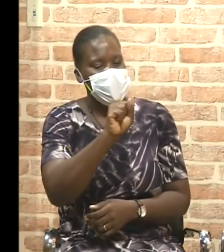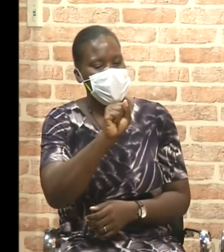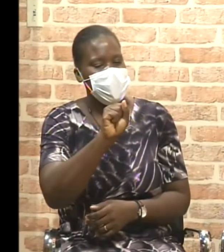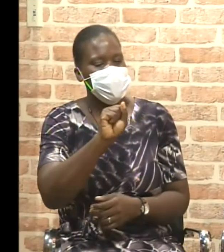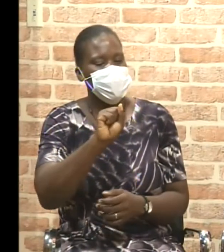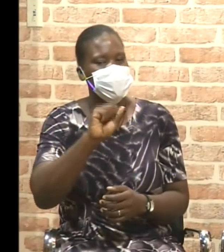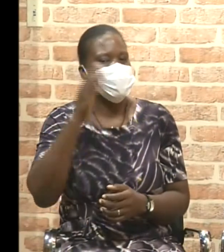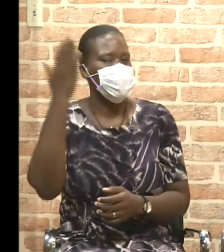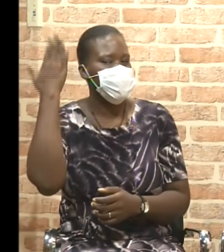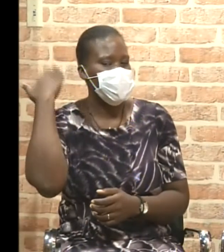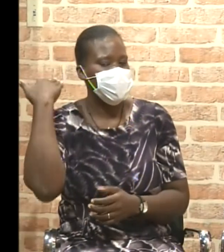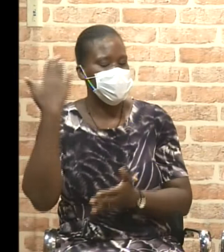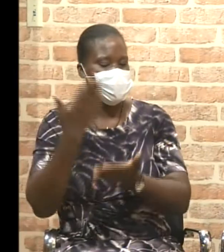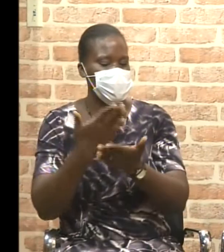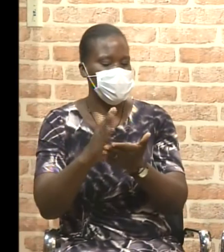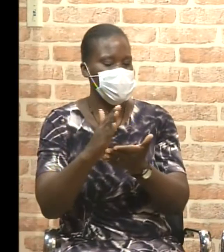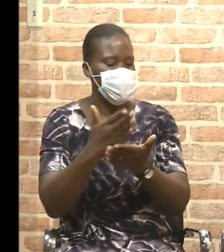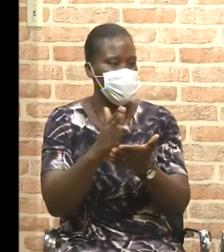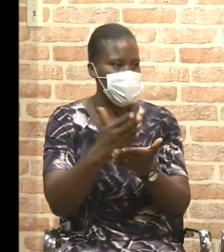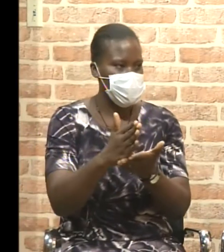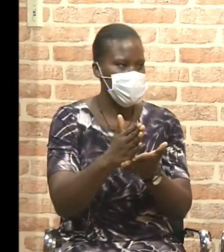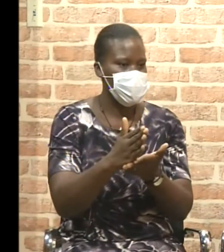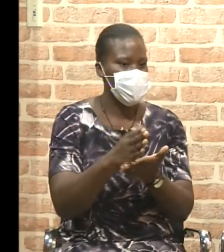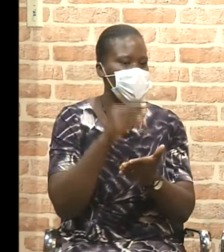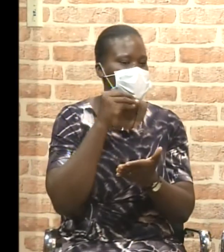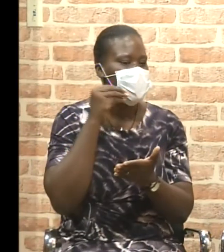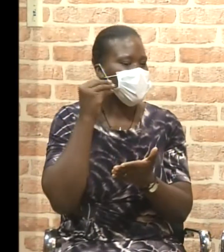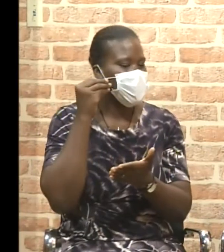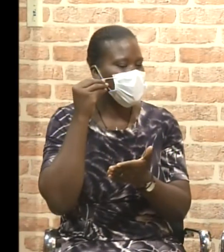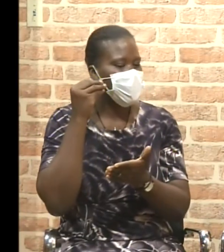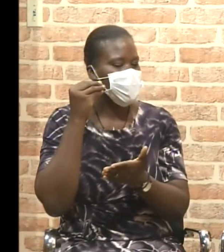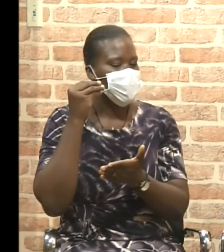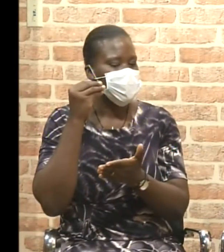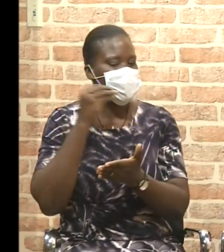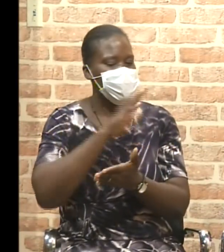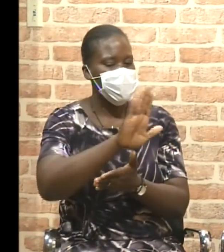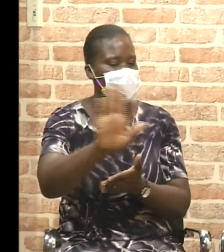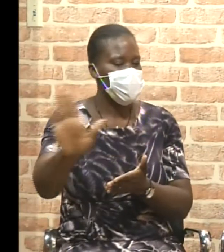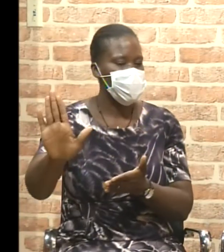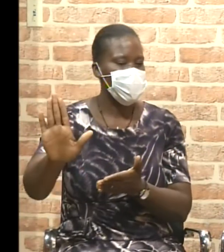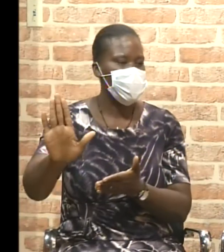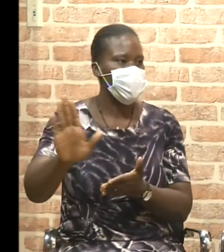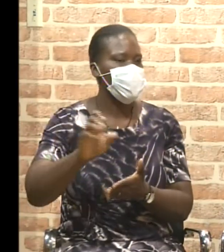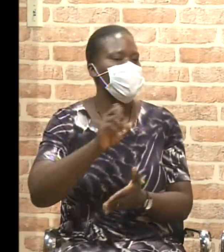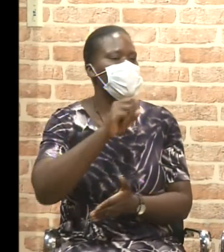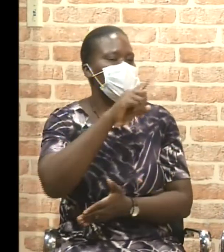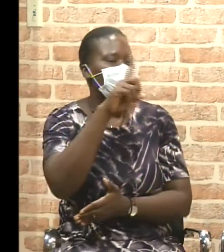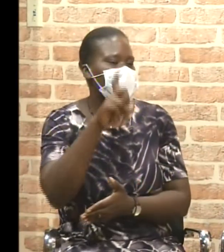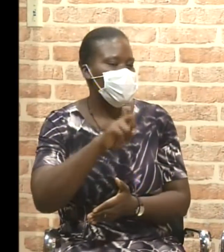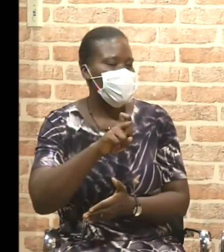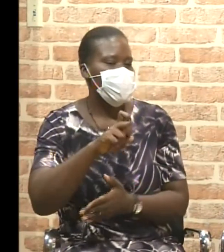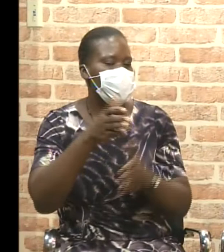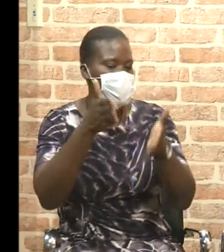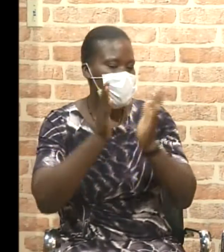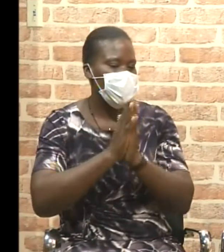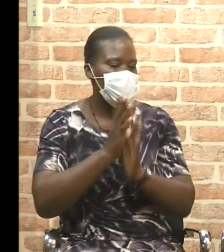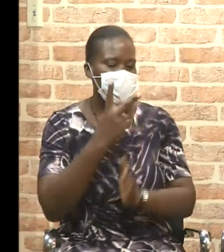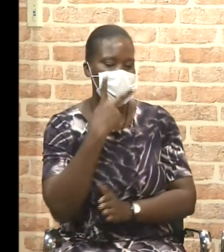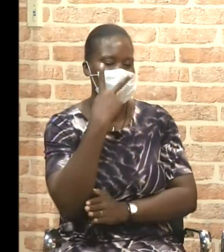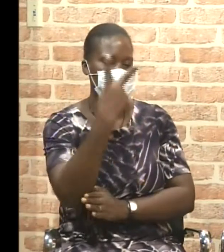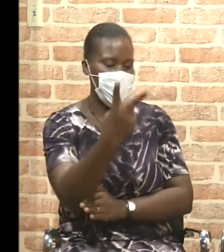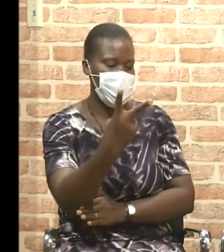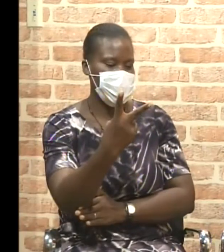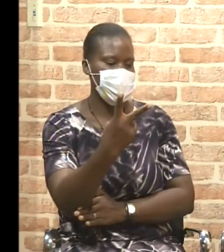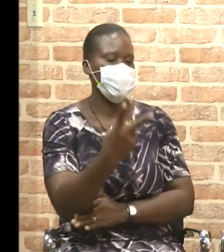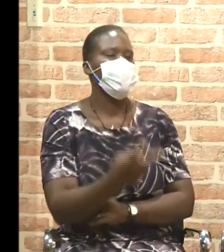et manger la sauce kamounio. Est-ce que dans niveau BCF nous te mandé pour que al ouais mon handicapé. Ça